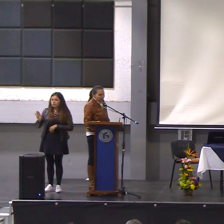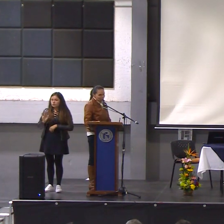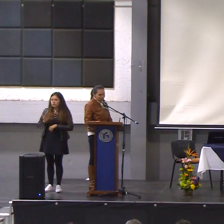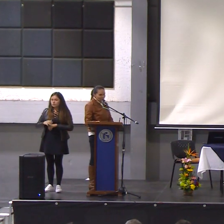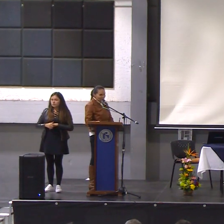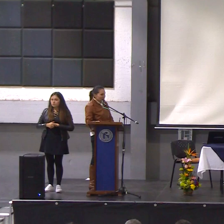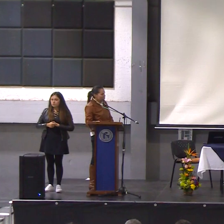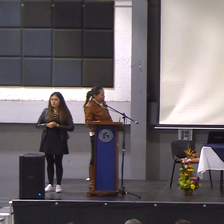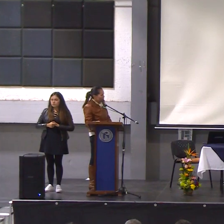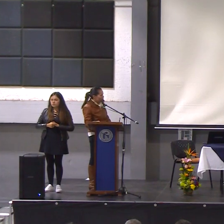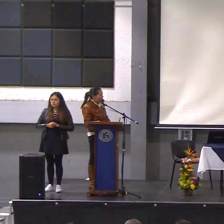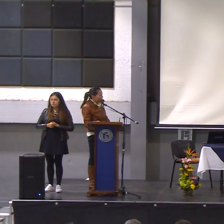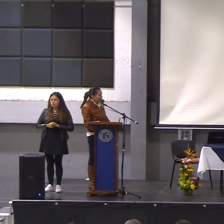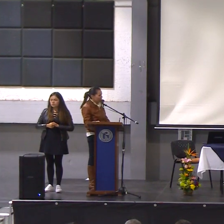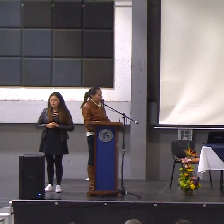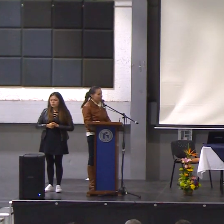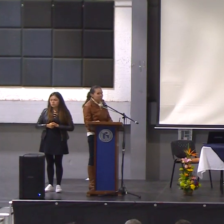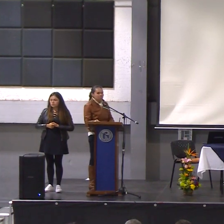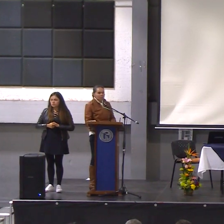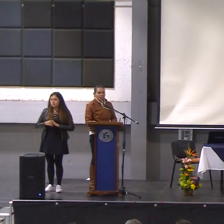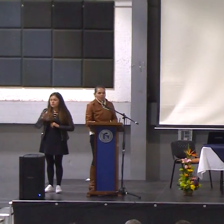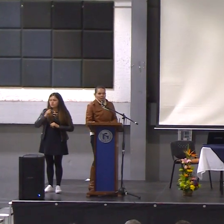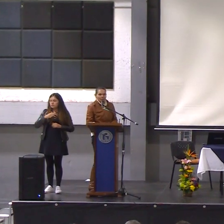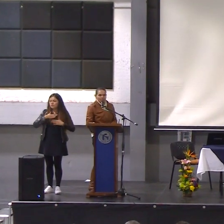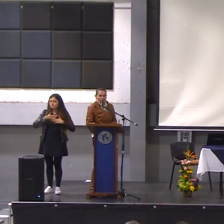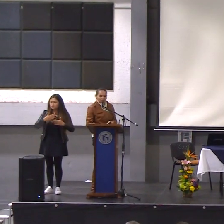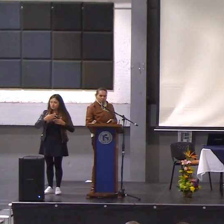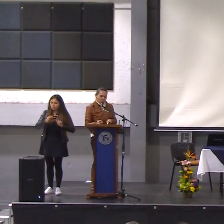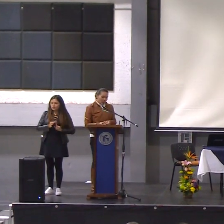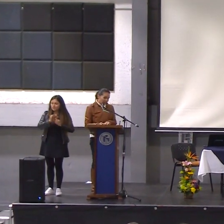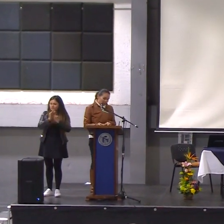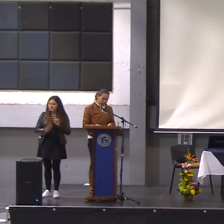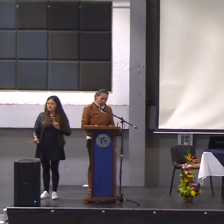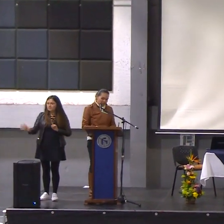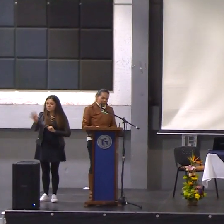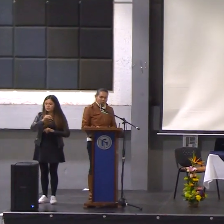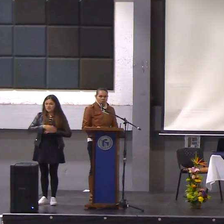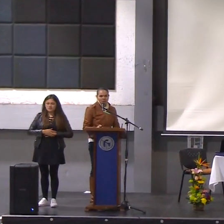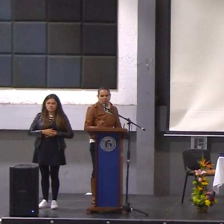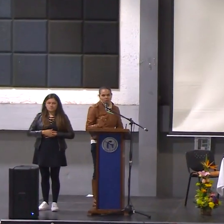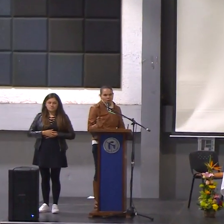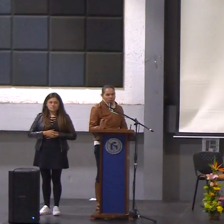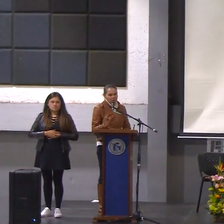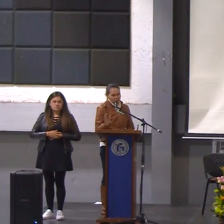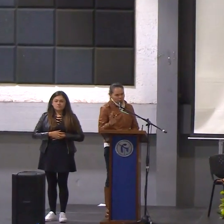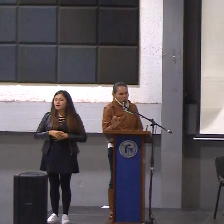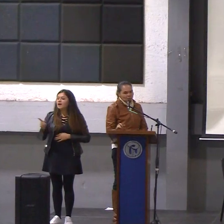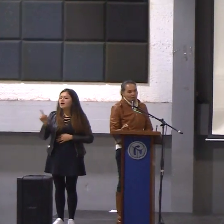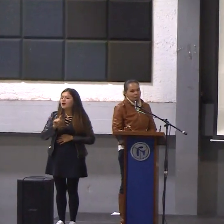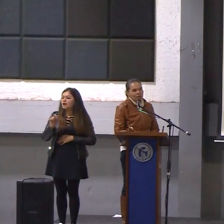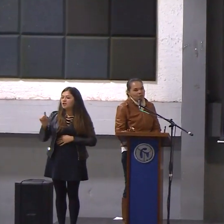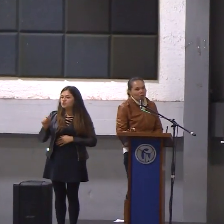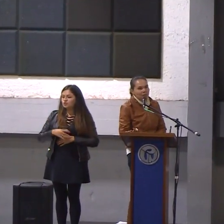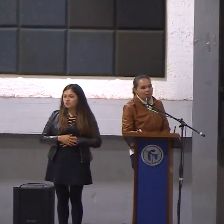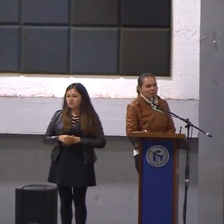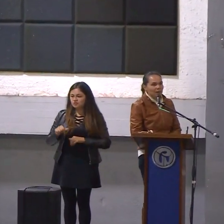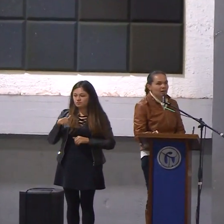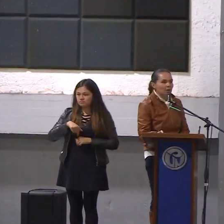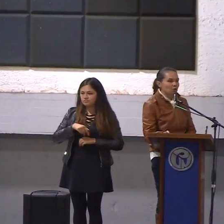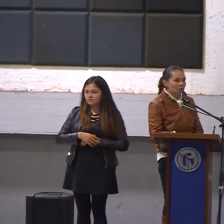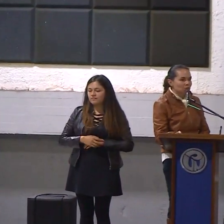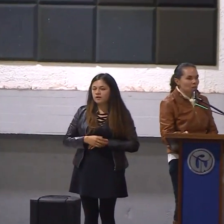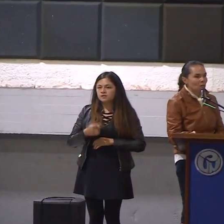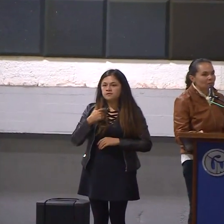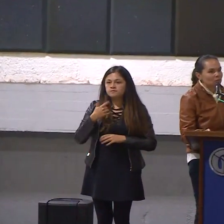maestros y profesores de verdad un saludo muy especial yo esto lo que voy a hacer es una contextualización muy rápida solamente